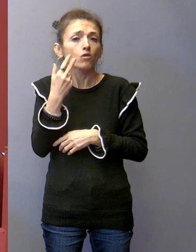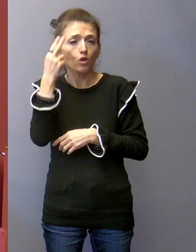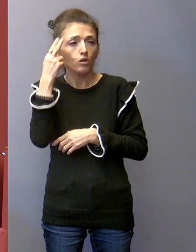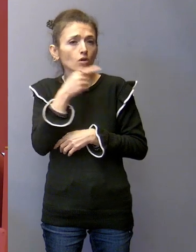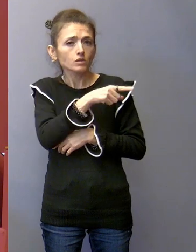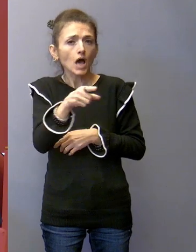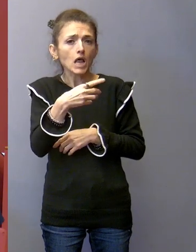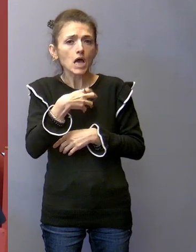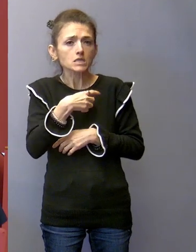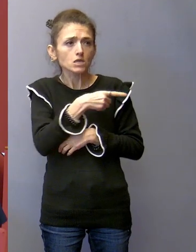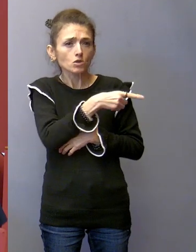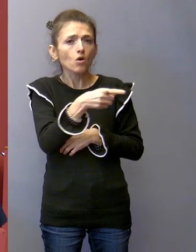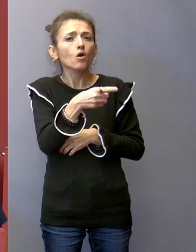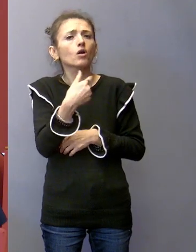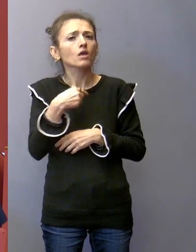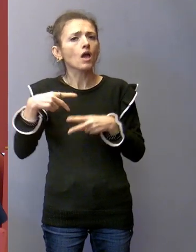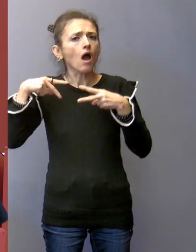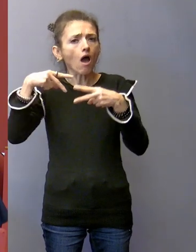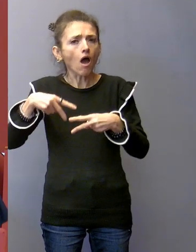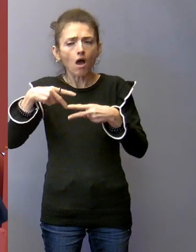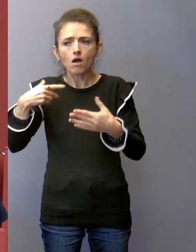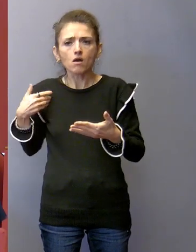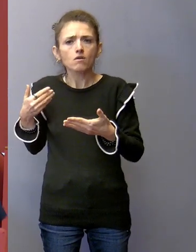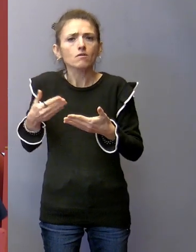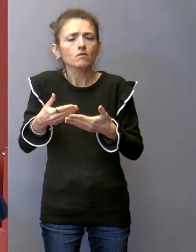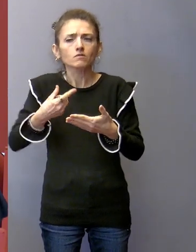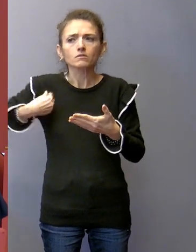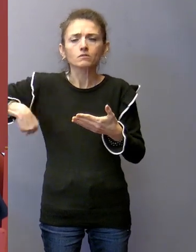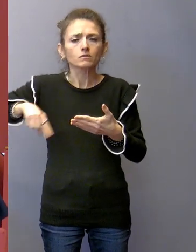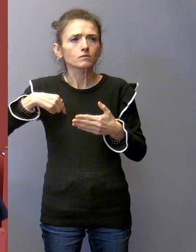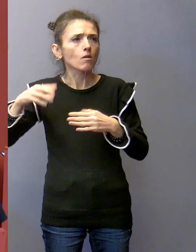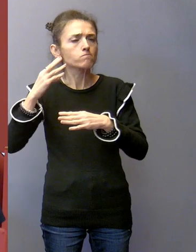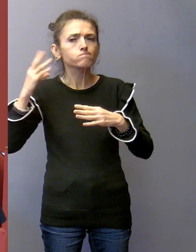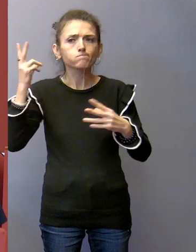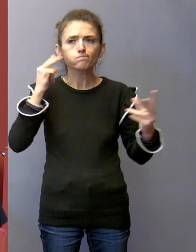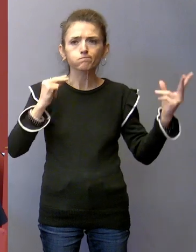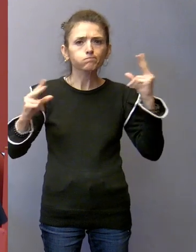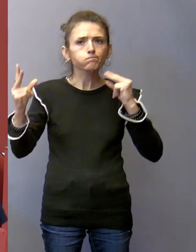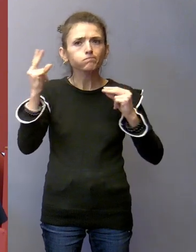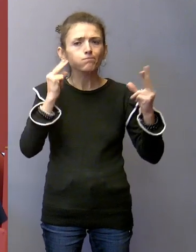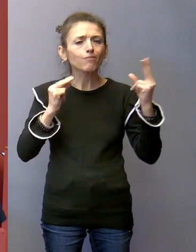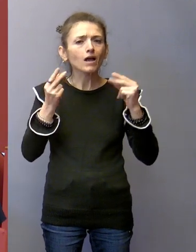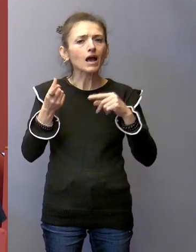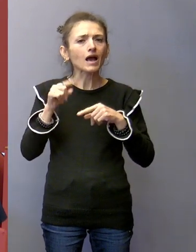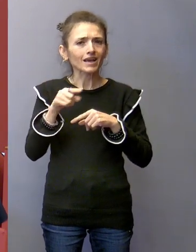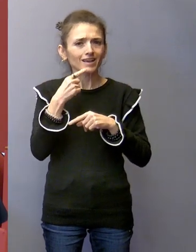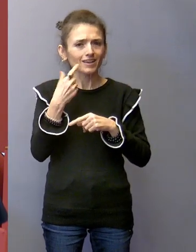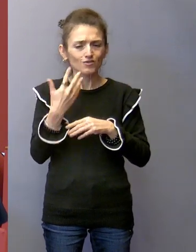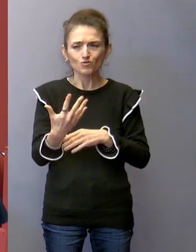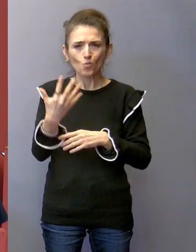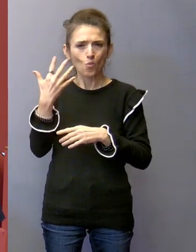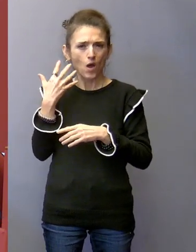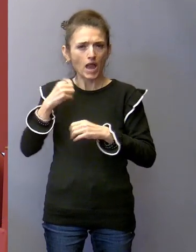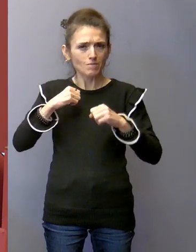e sono anni che noi ci sentiamo dire in questo consiglio comunale anche chi ha preceduto nel impegno precedente